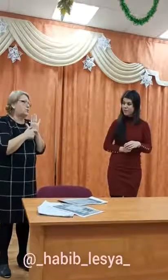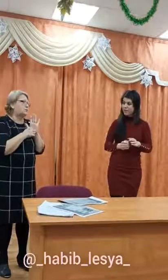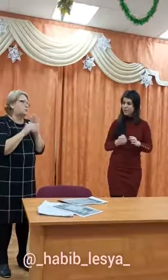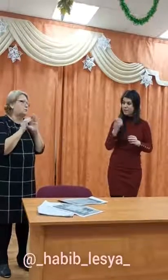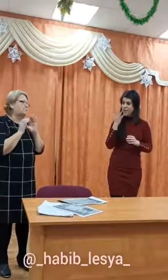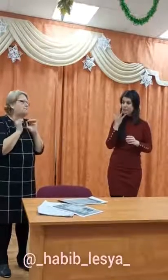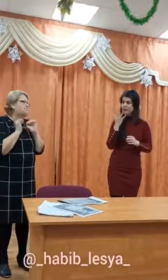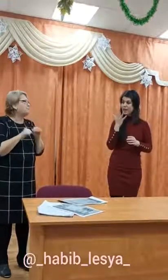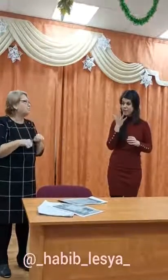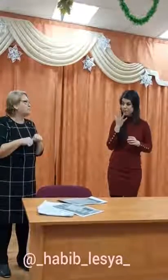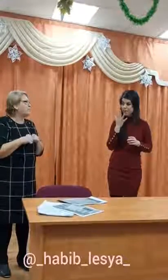5 программ.